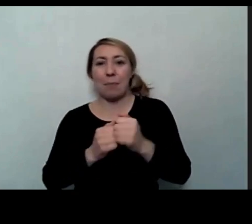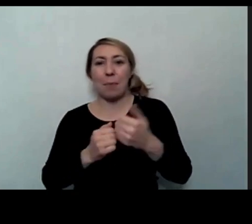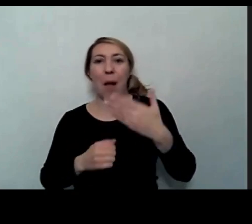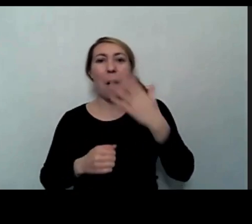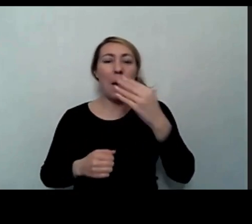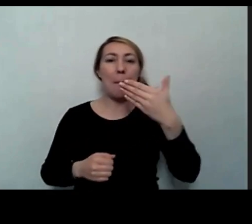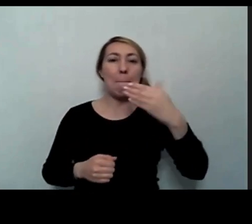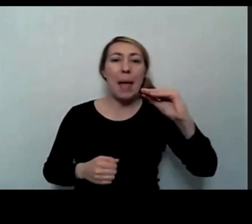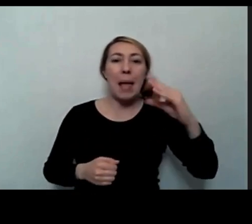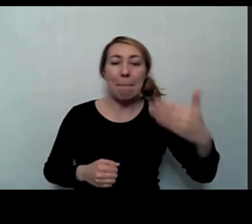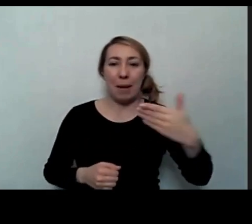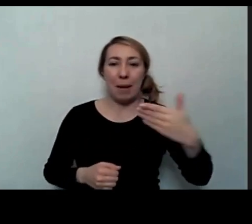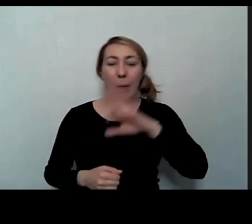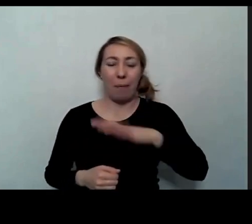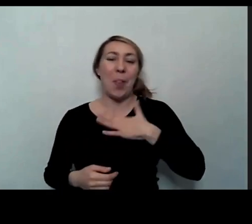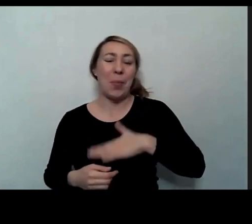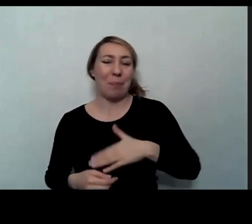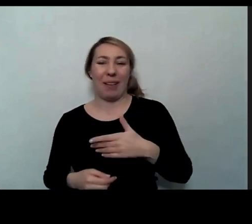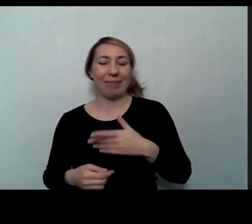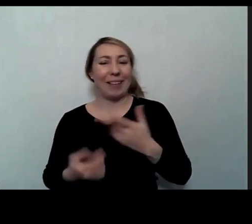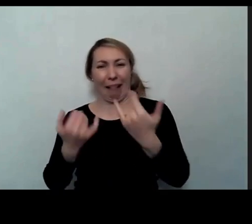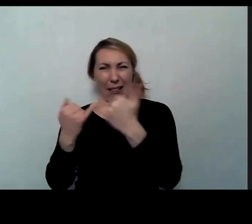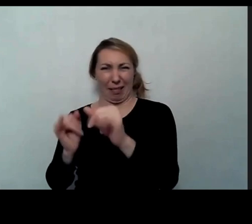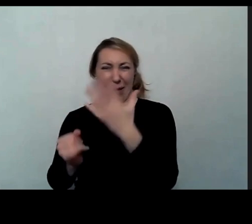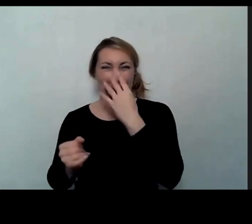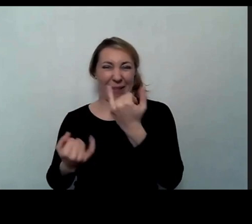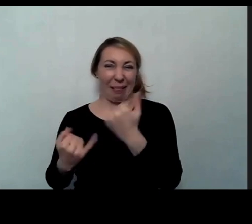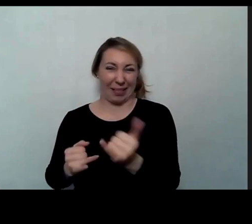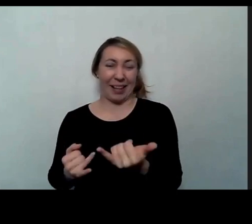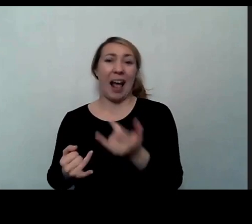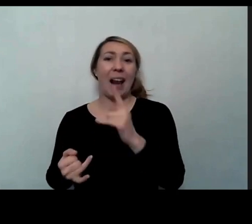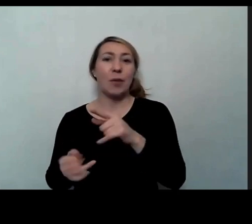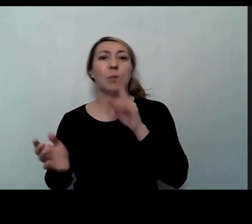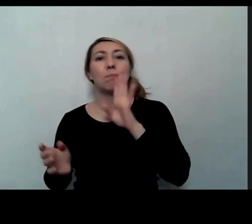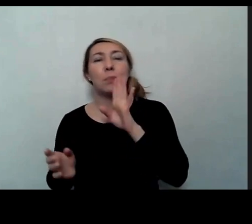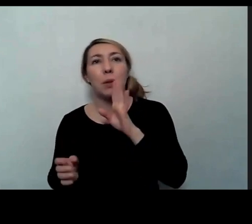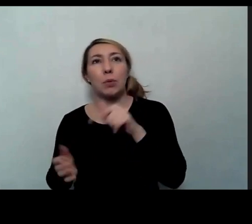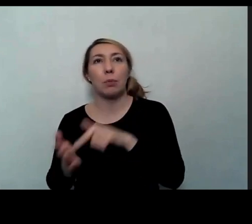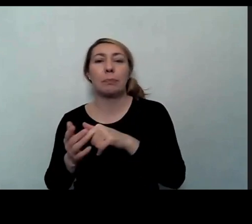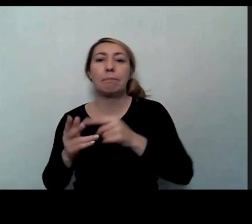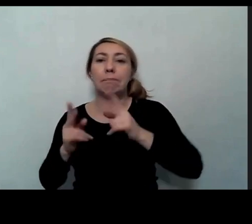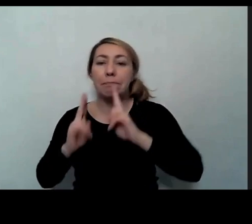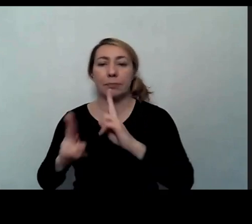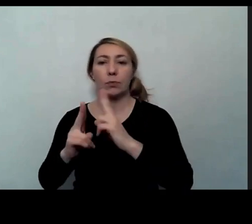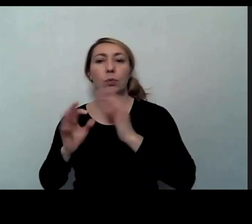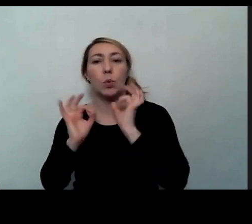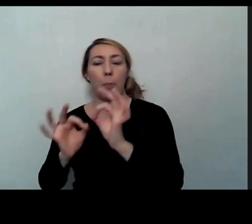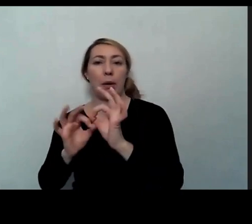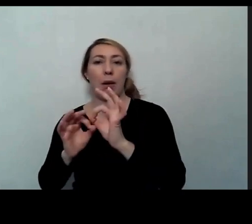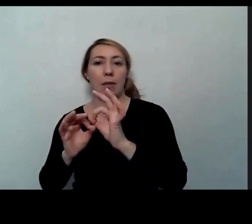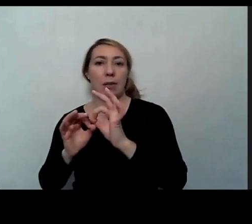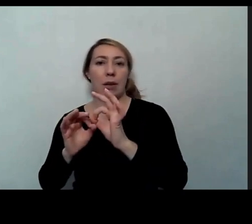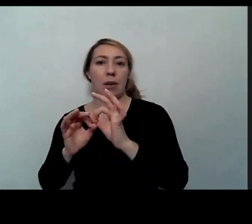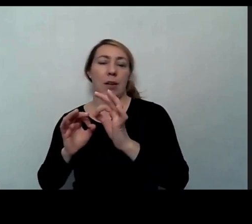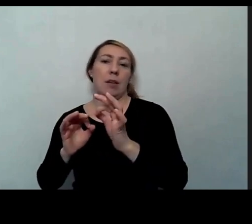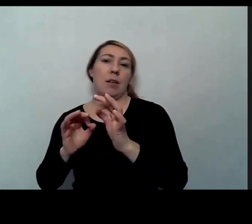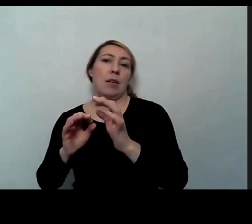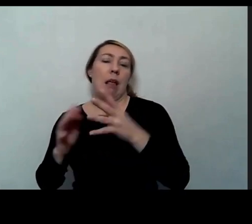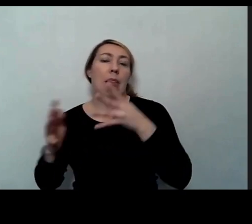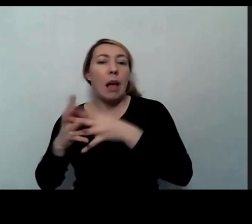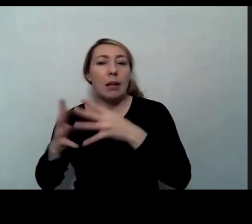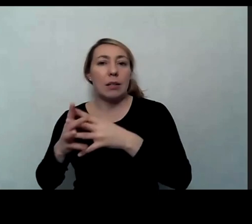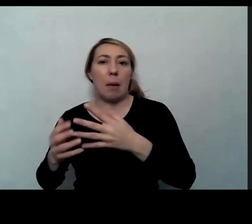znają i lubią, ale że to ma być jednak coś, co ma dać być takim rzetelnym narzędziem pozbawionym